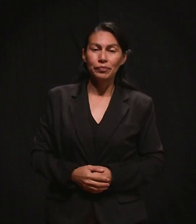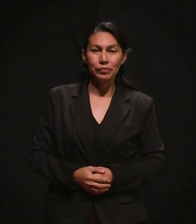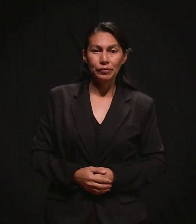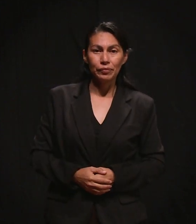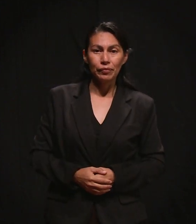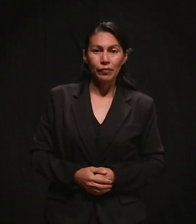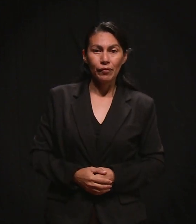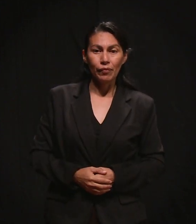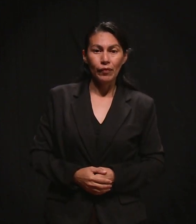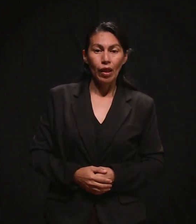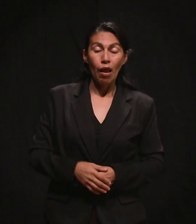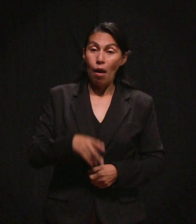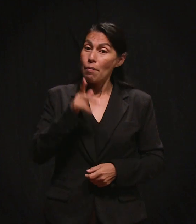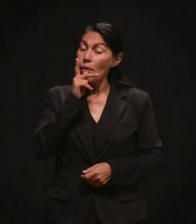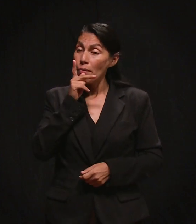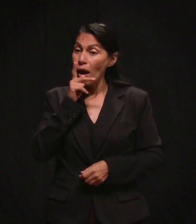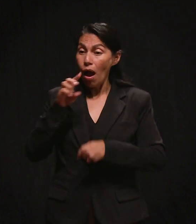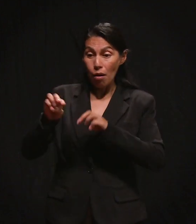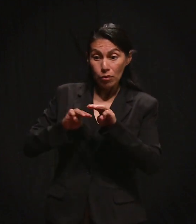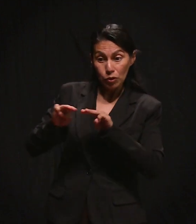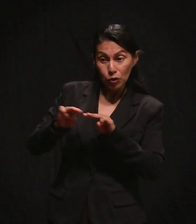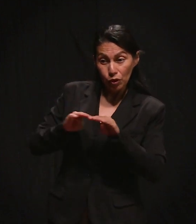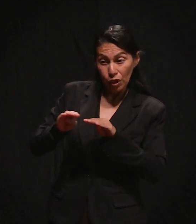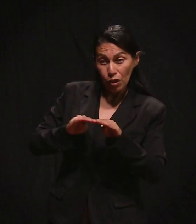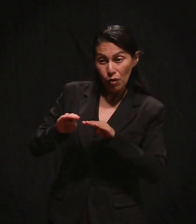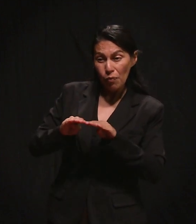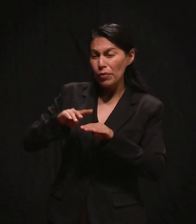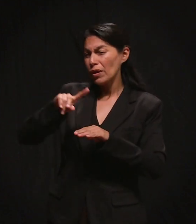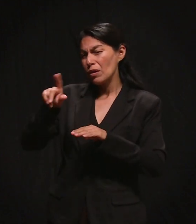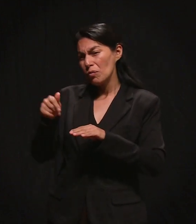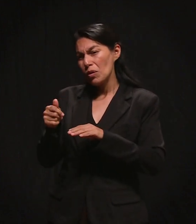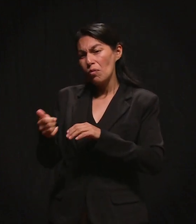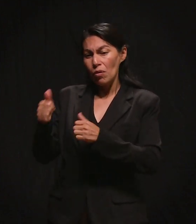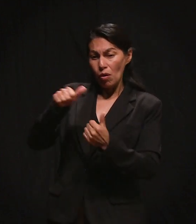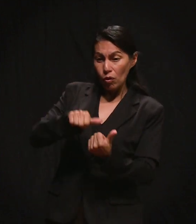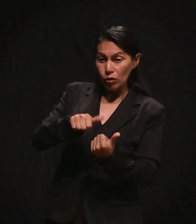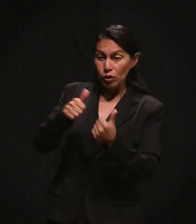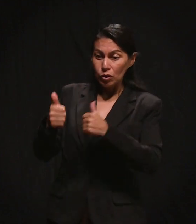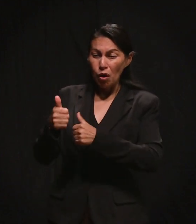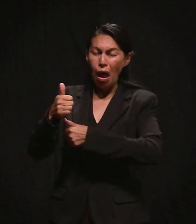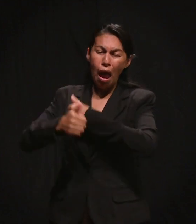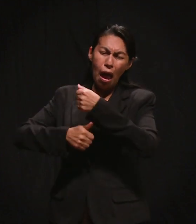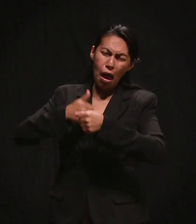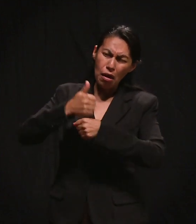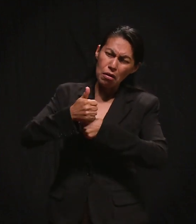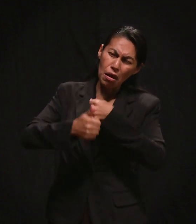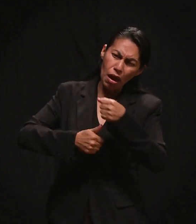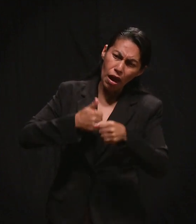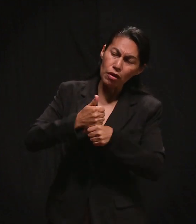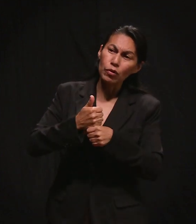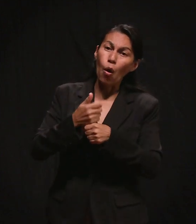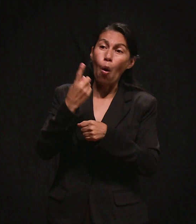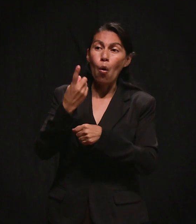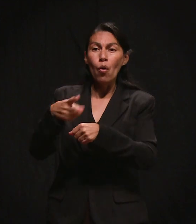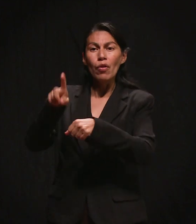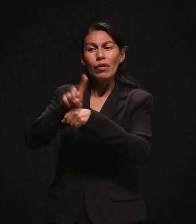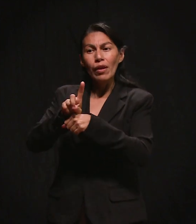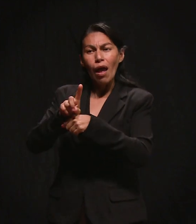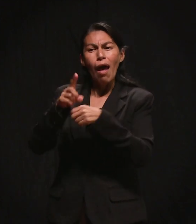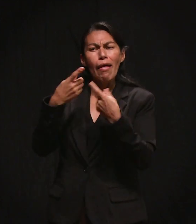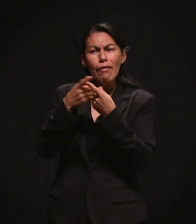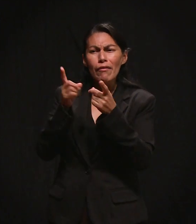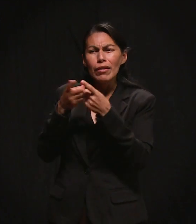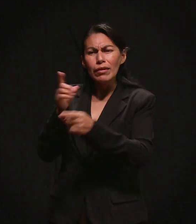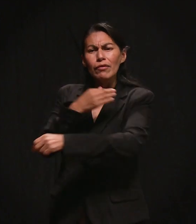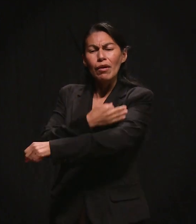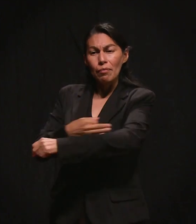Cuando ya, ¿verdad?, se bautizó y pasaron algunos años, un día de la semana a diferentes familias, o sea, toda